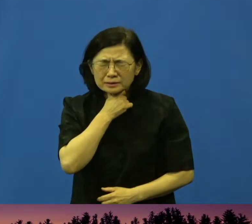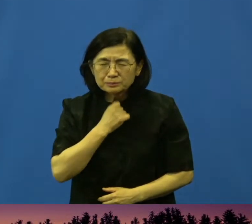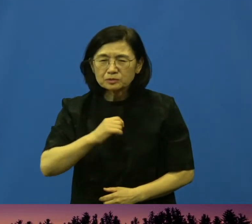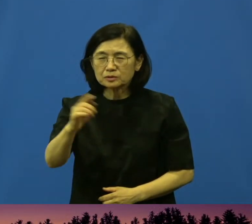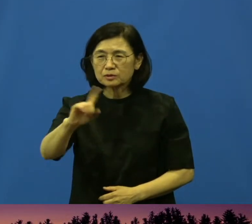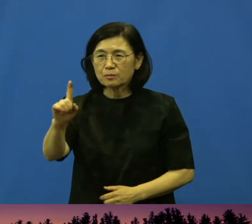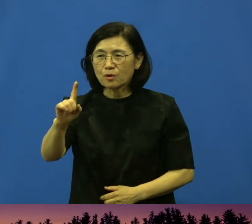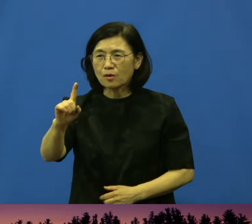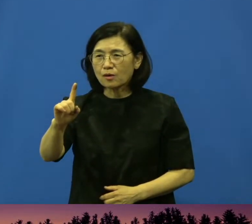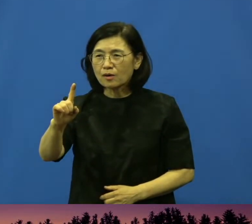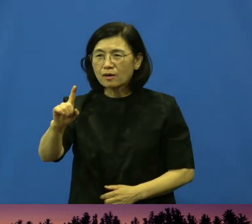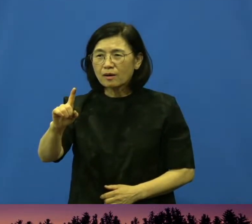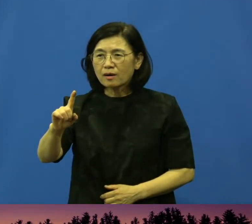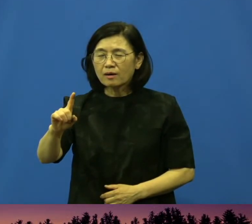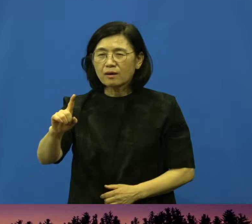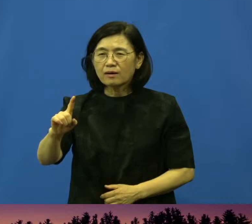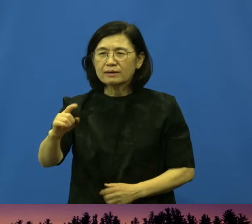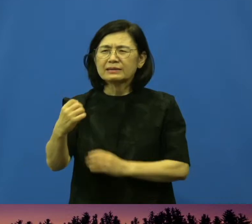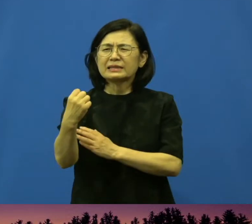그죠?